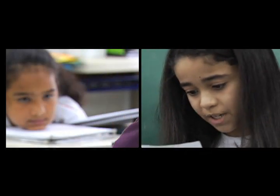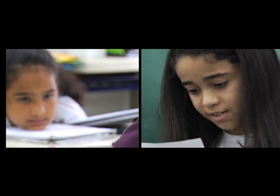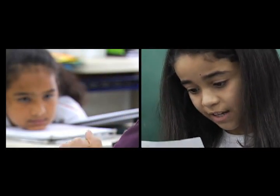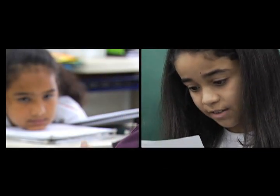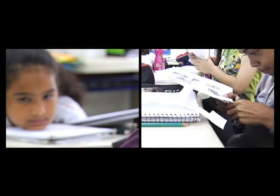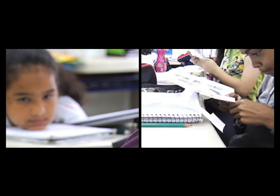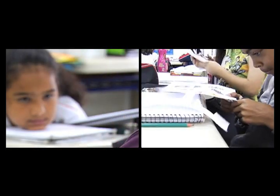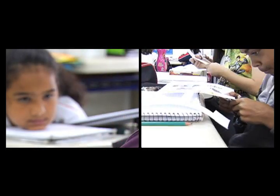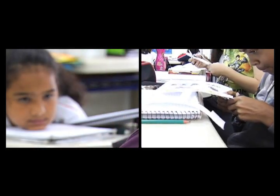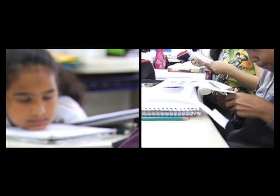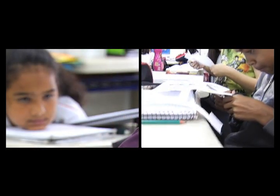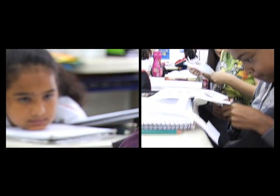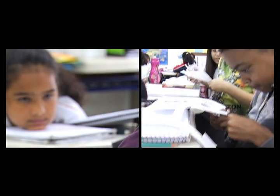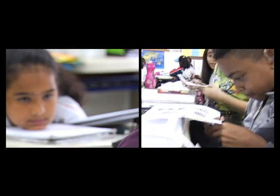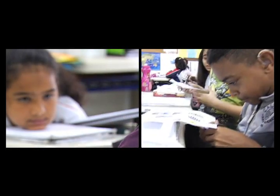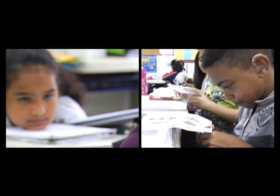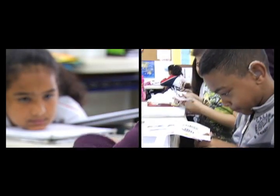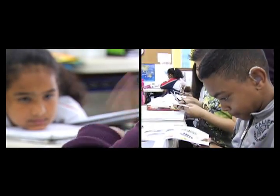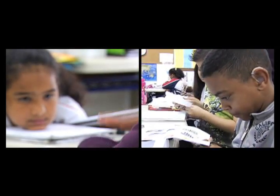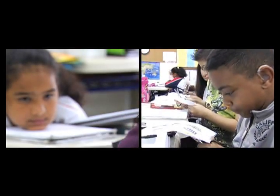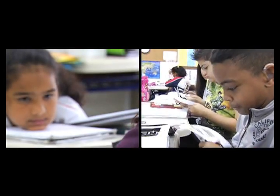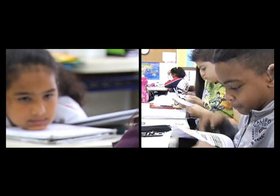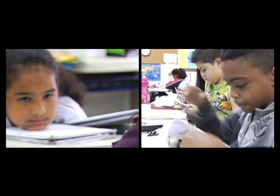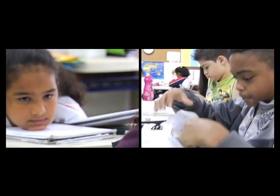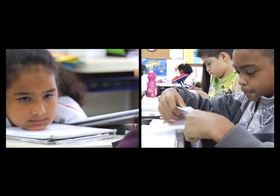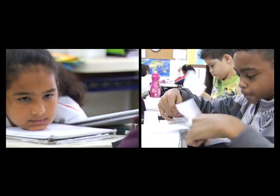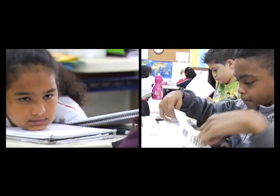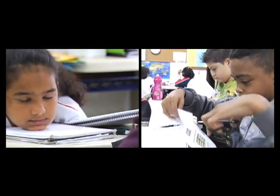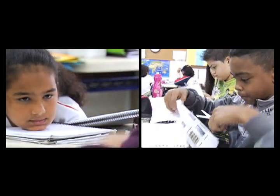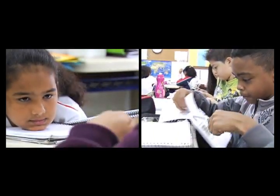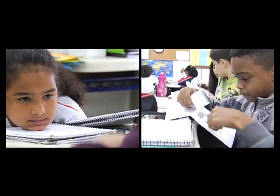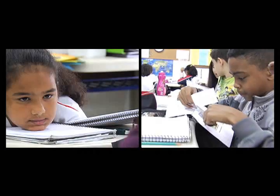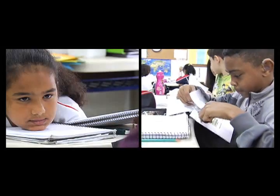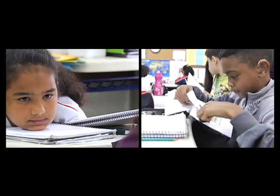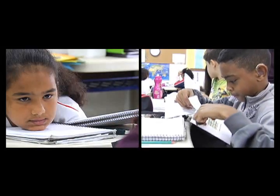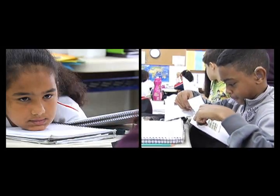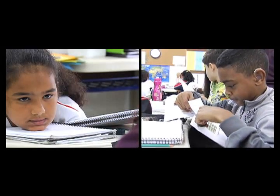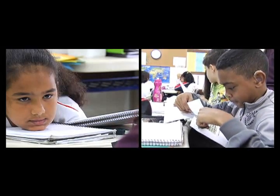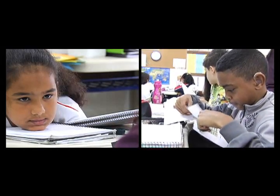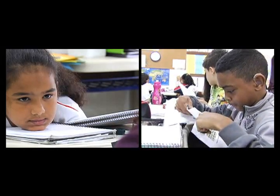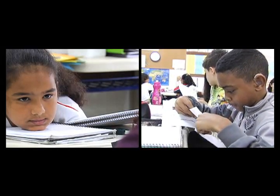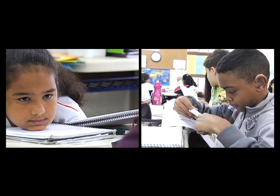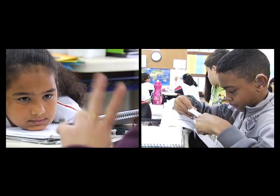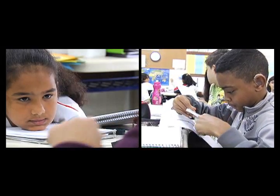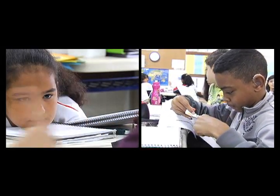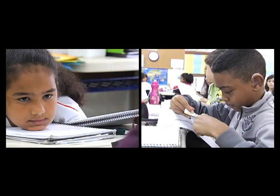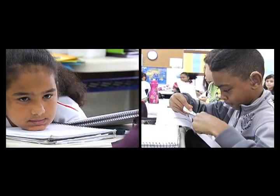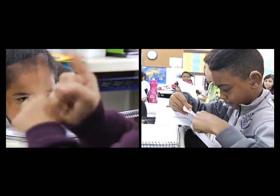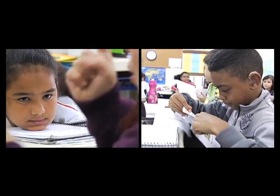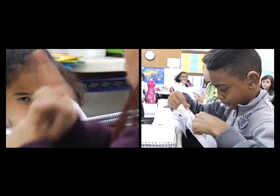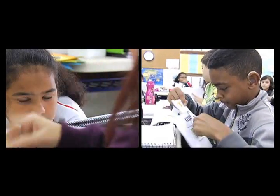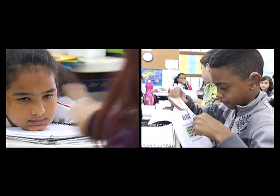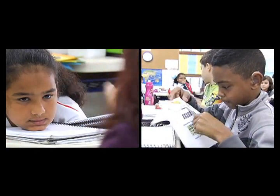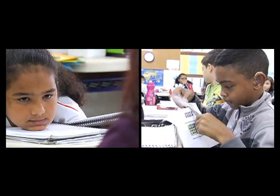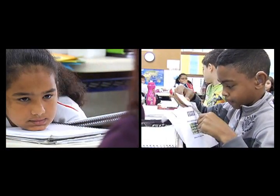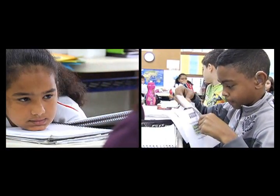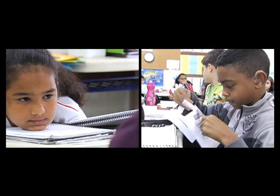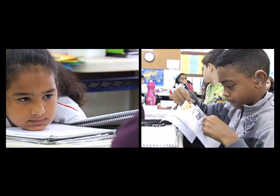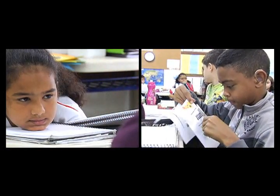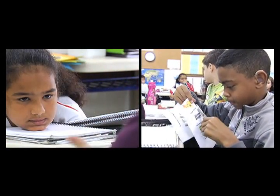e Matheus têm direito a uma educação bilíngue no ensino regular. Quer dizer, receber letramento em Libras e alfabetização